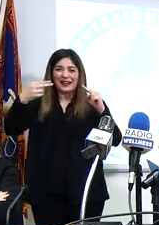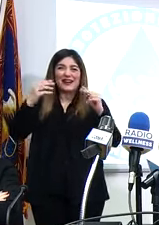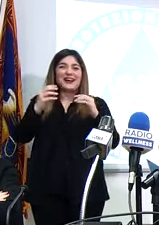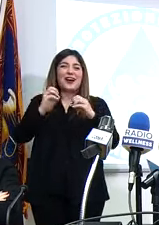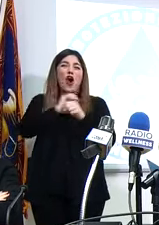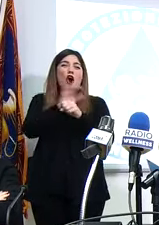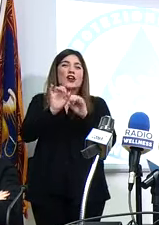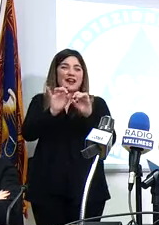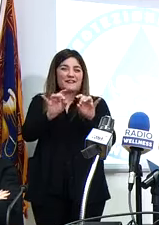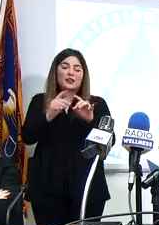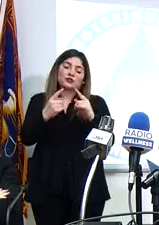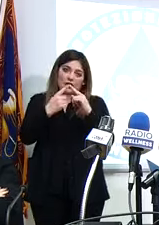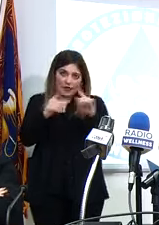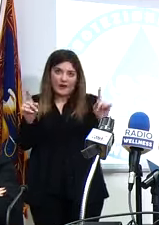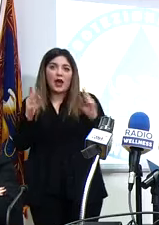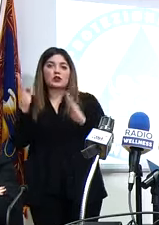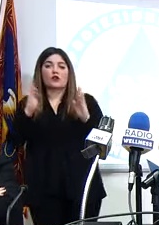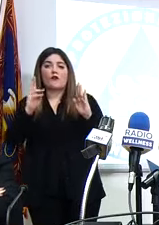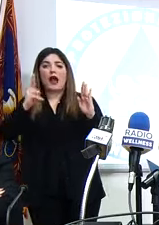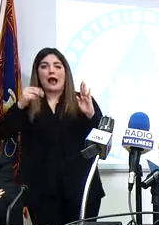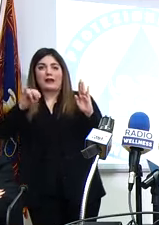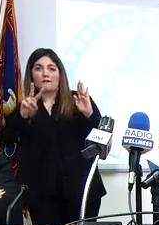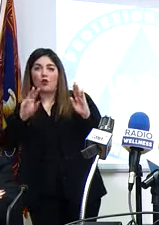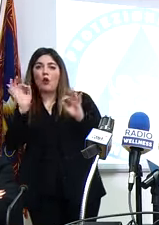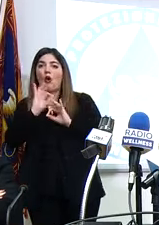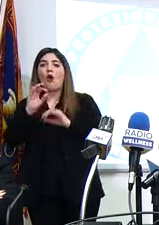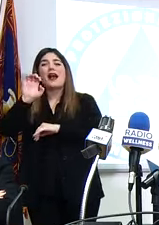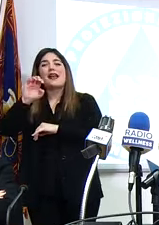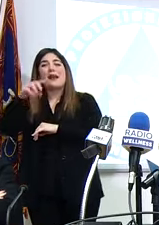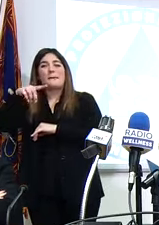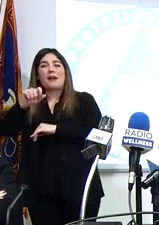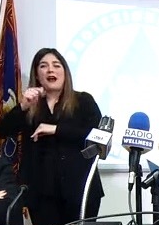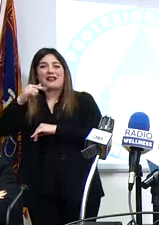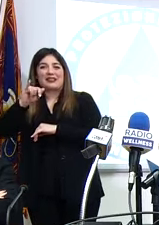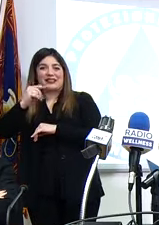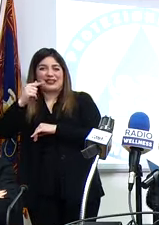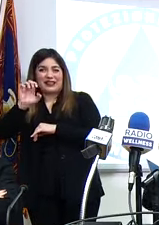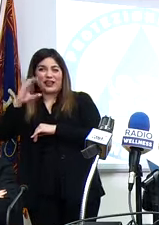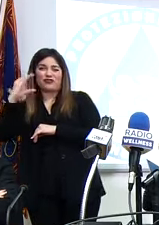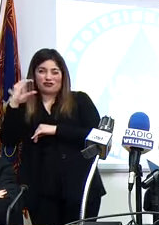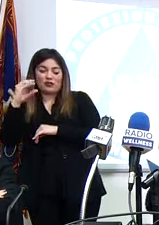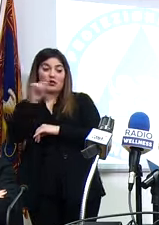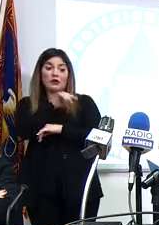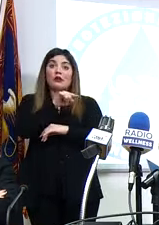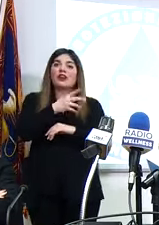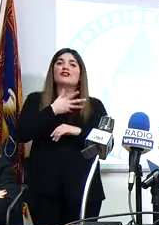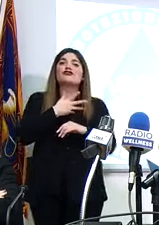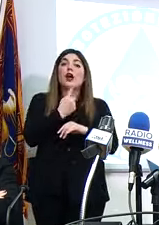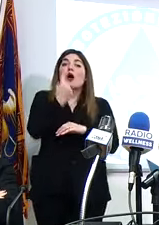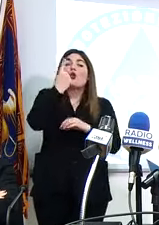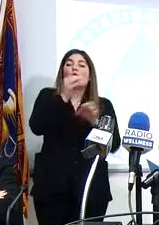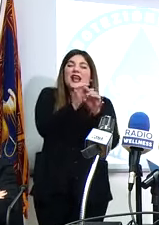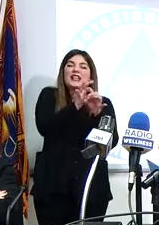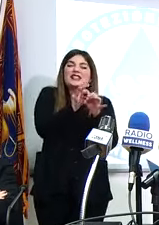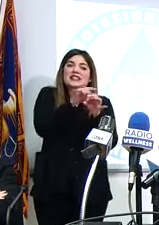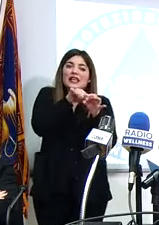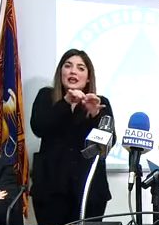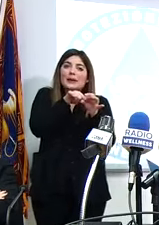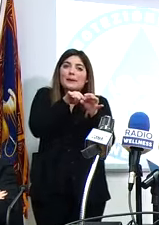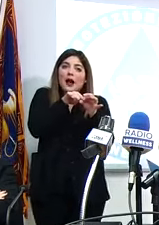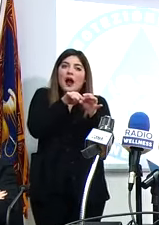epatite C, da influenza virus, ha un enzima che corregge gli errori, quindi muta meno degli